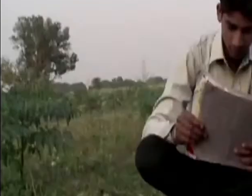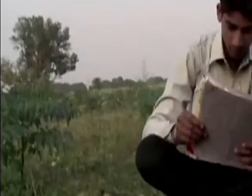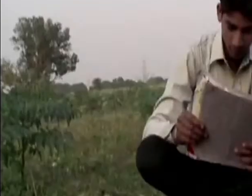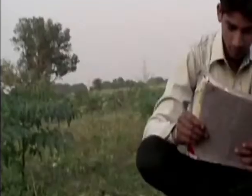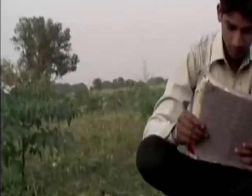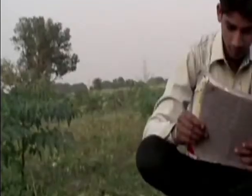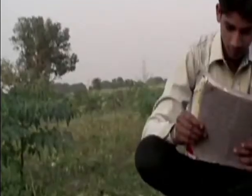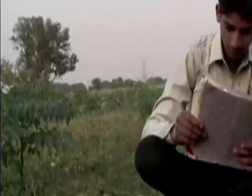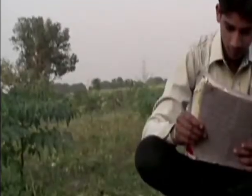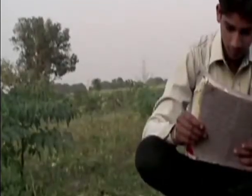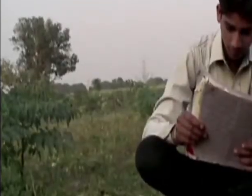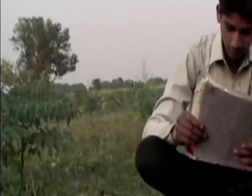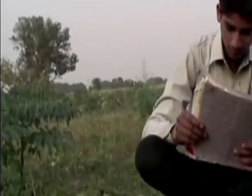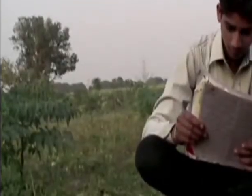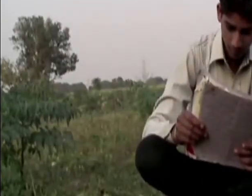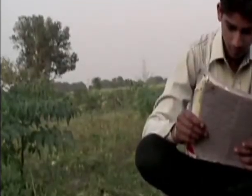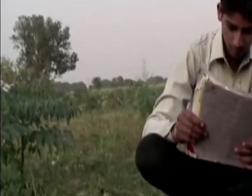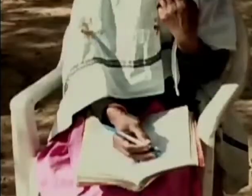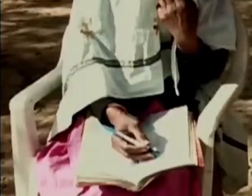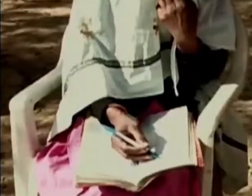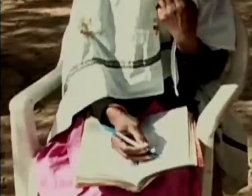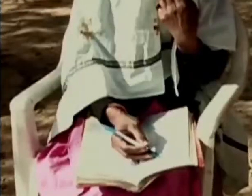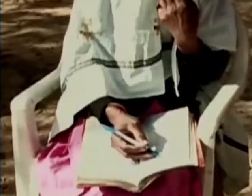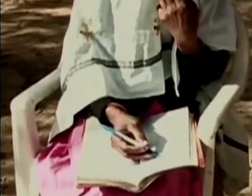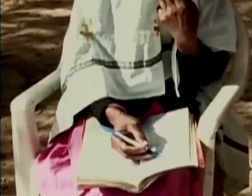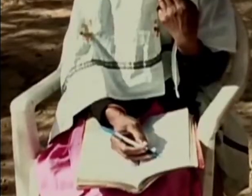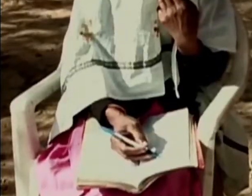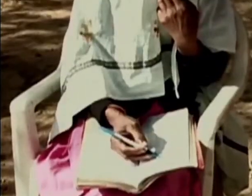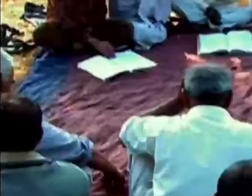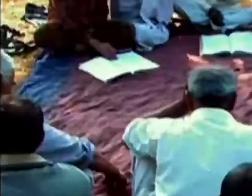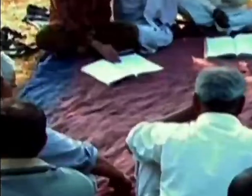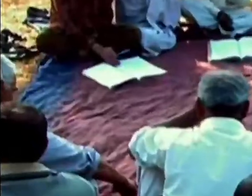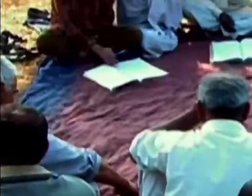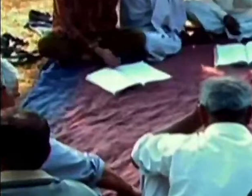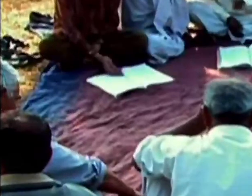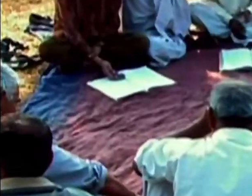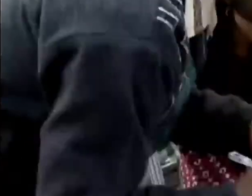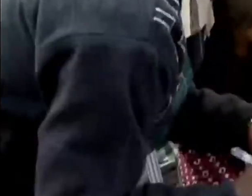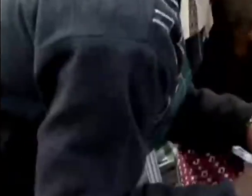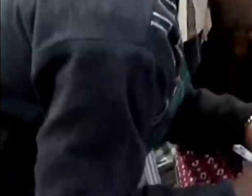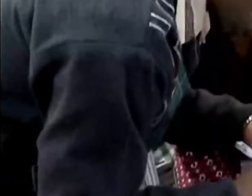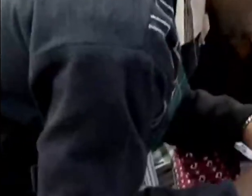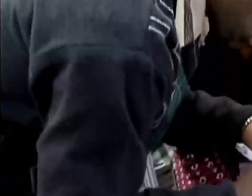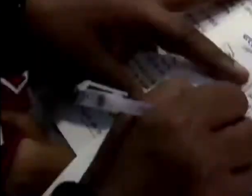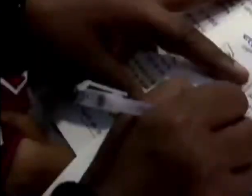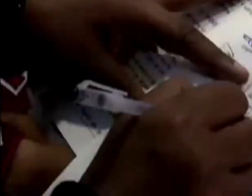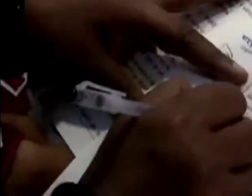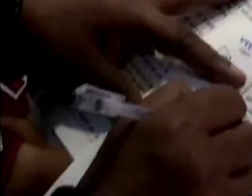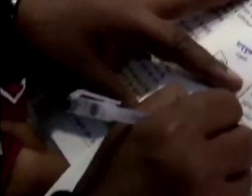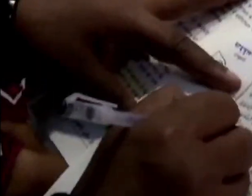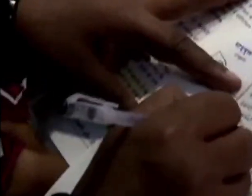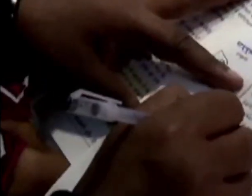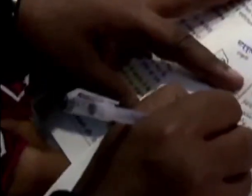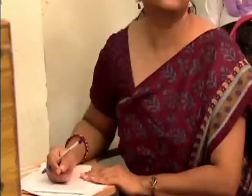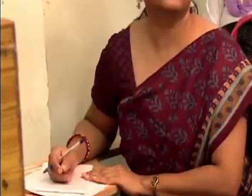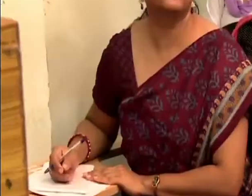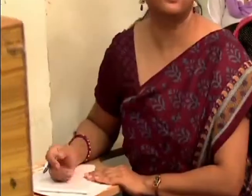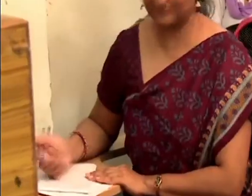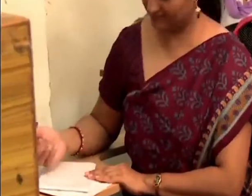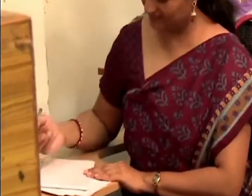कभी पढ़े हम कहीं पढ़े वे विषय की लोच से युक्त हो, कभी पढ़े